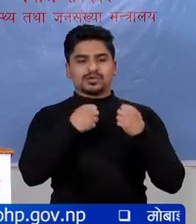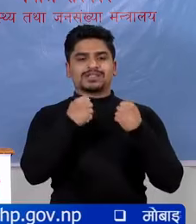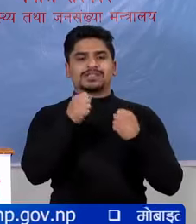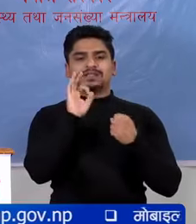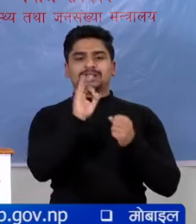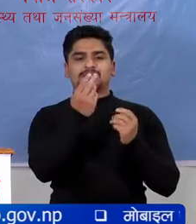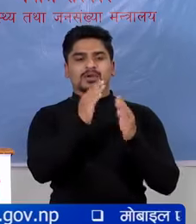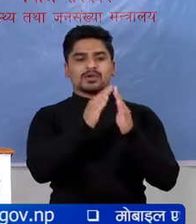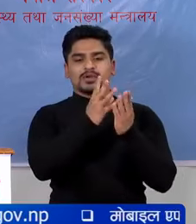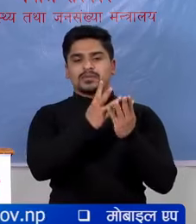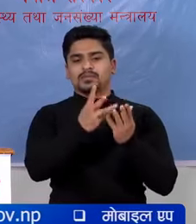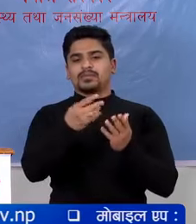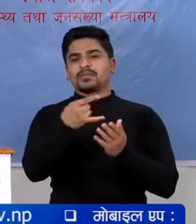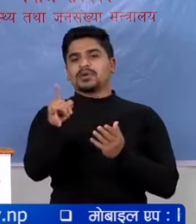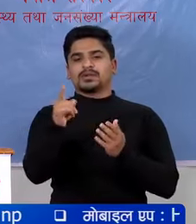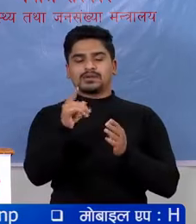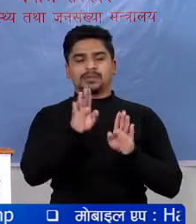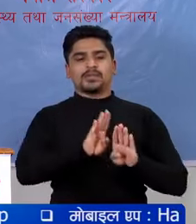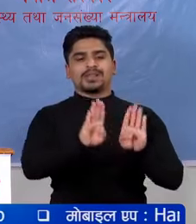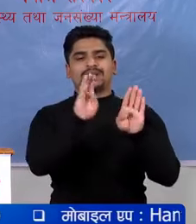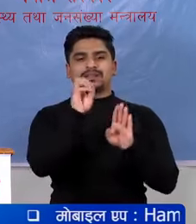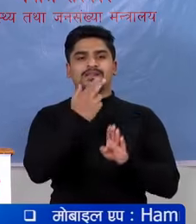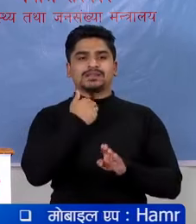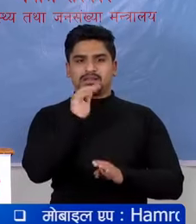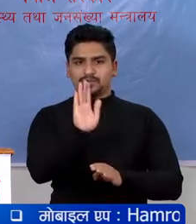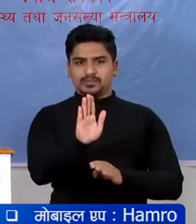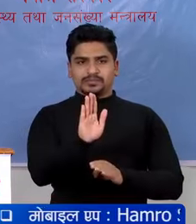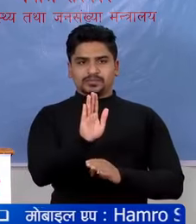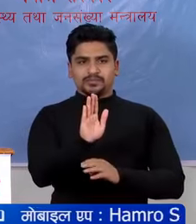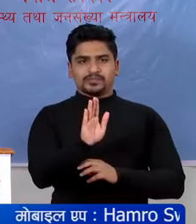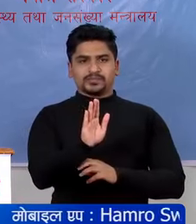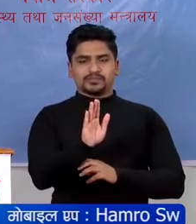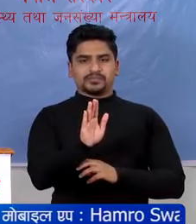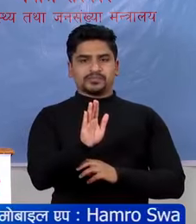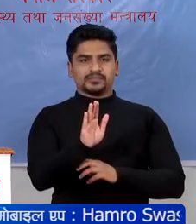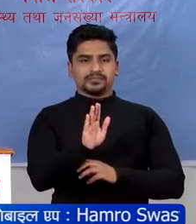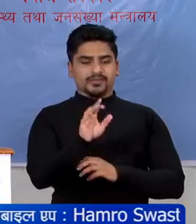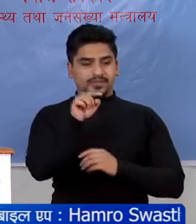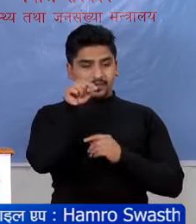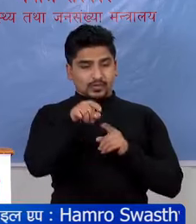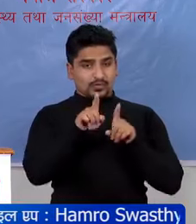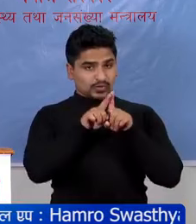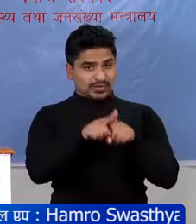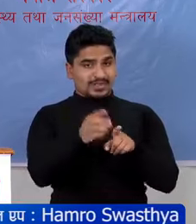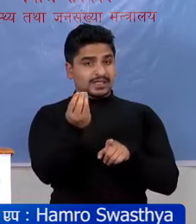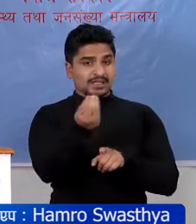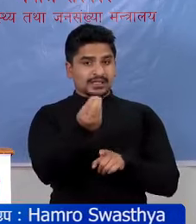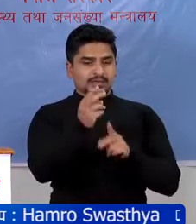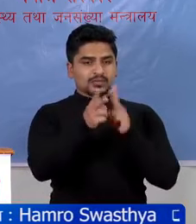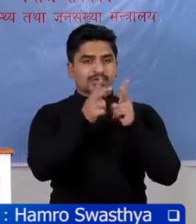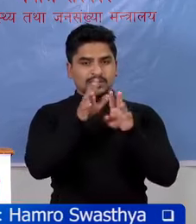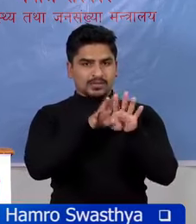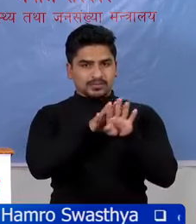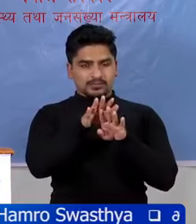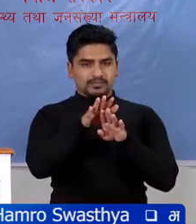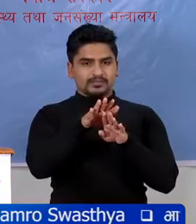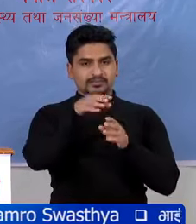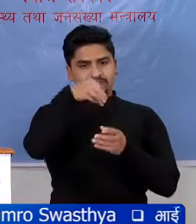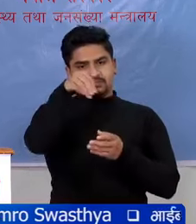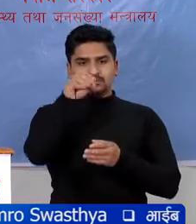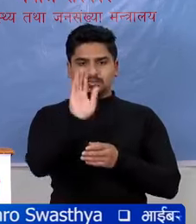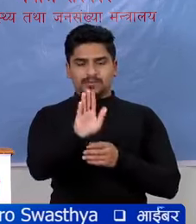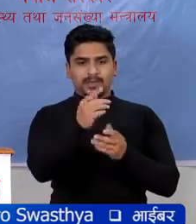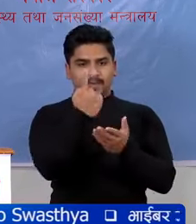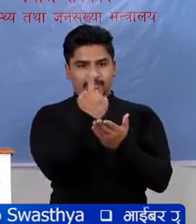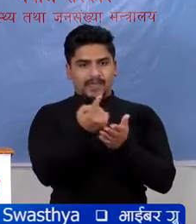भयकार भरूलाई बदाई पनी दिना चाहां छो एस संग्सणहें केही कुराहरो पनी पुष्टी भयकाशन